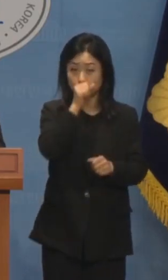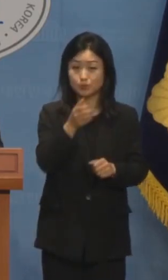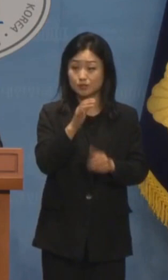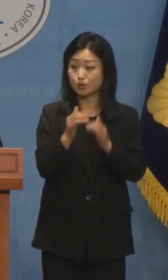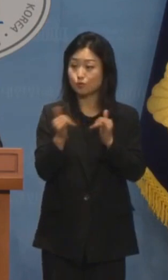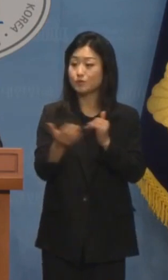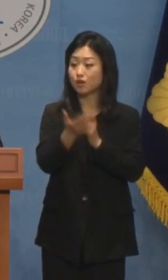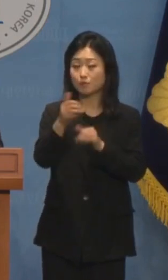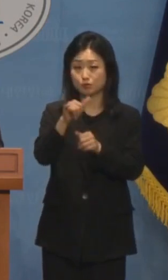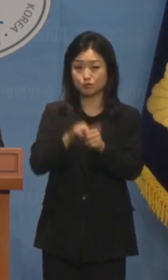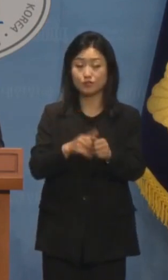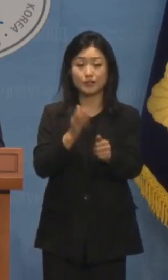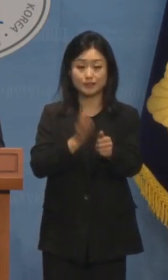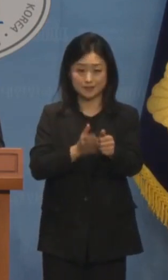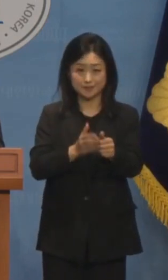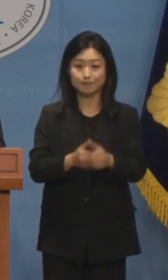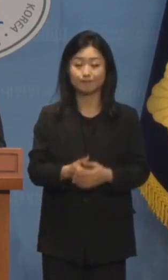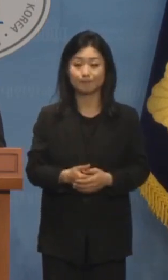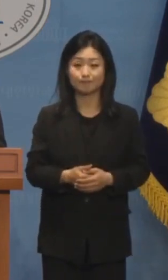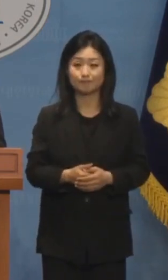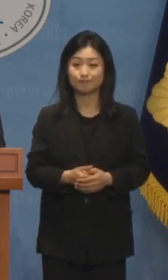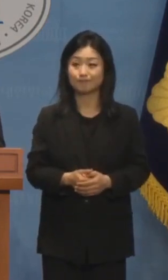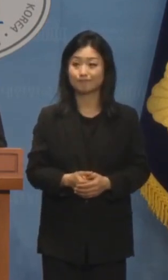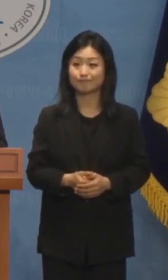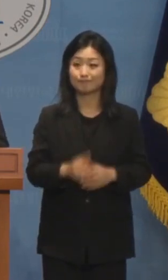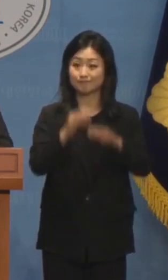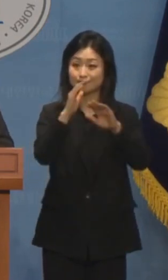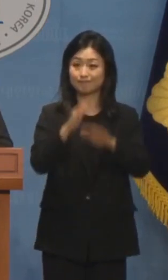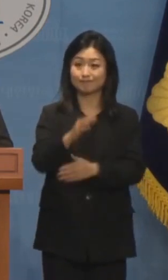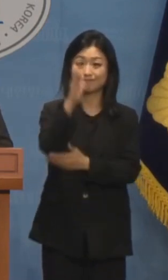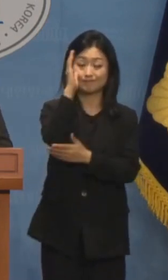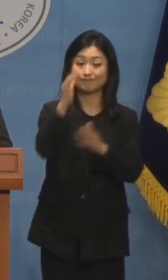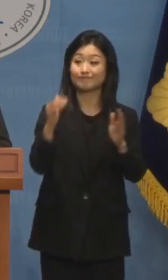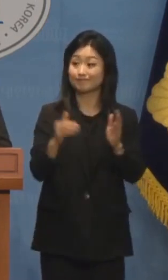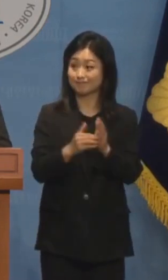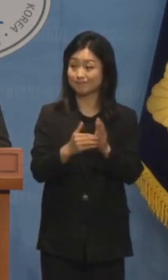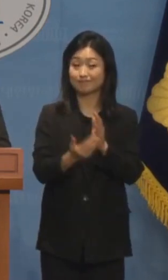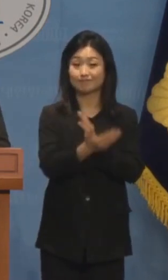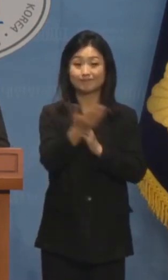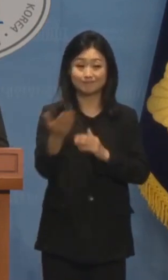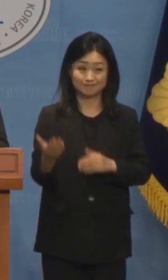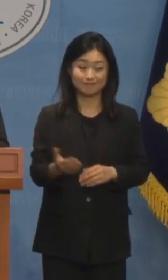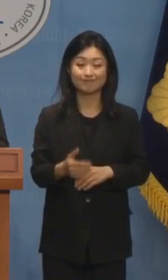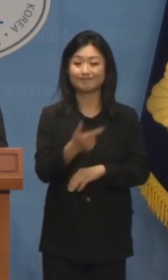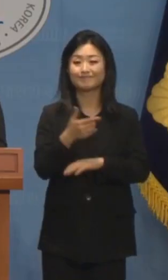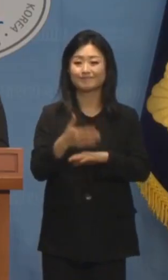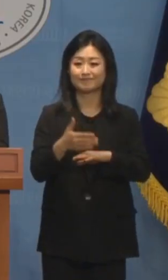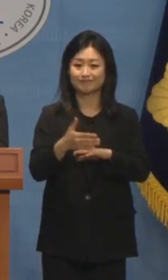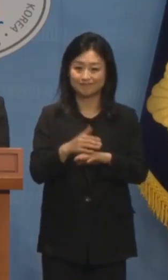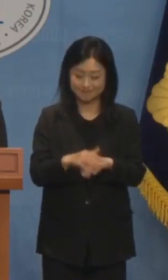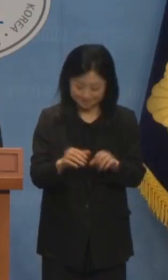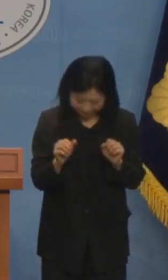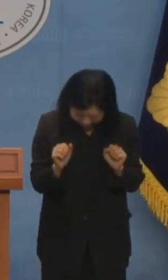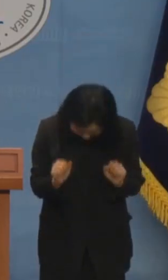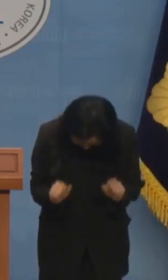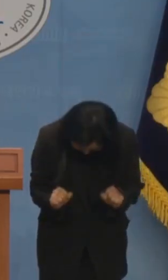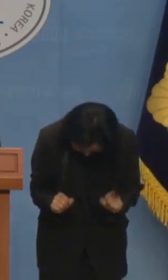국민께 충성하시기를 촉구드립니다. 네, 이상으로 기자회견을 마치겠습니다. 취재해주신 언론 여러분 고맙습니다.